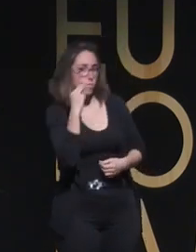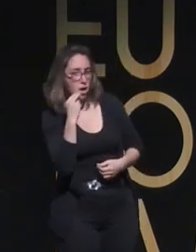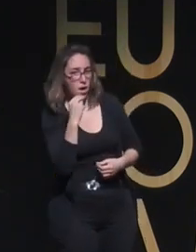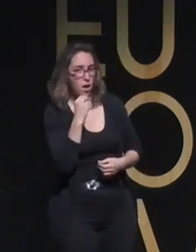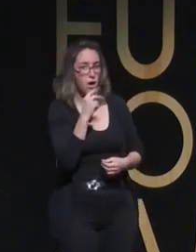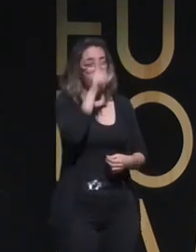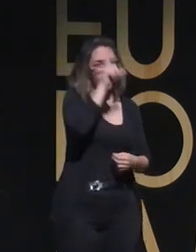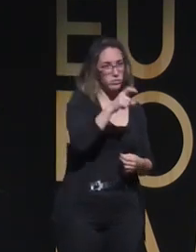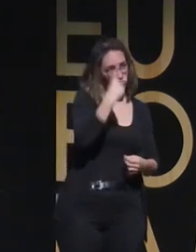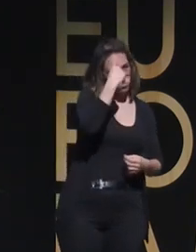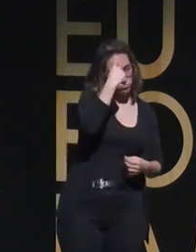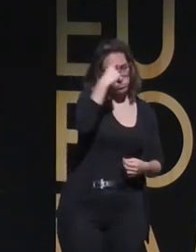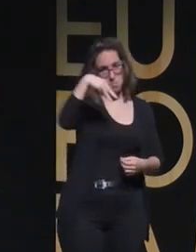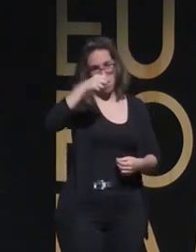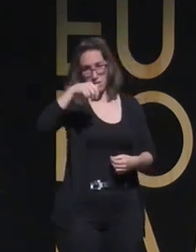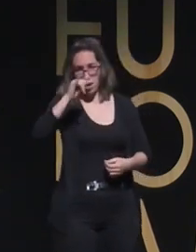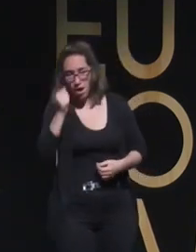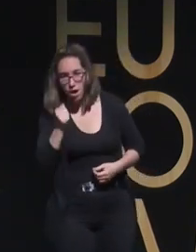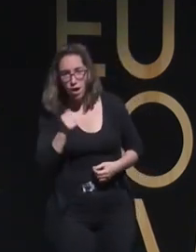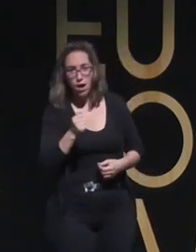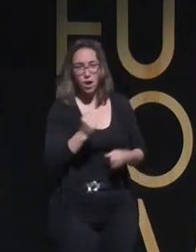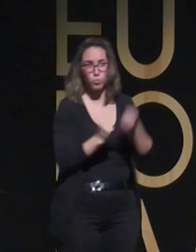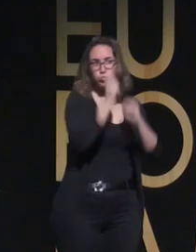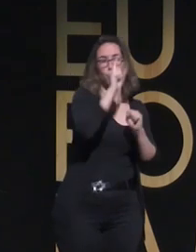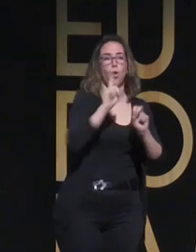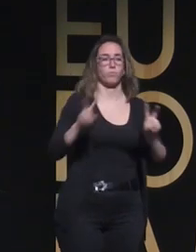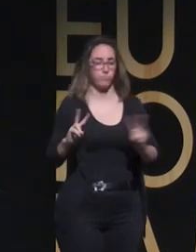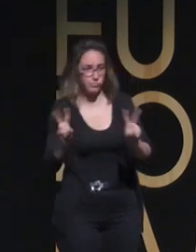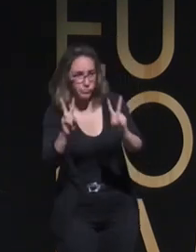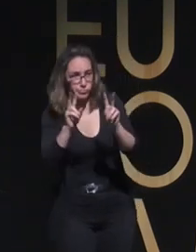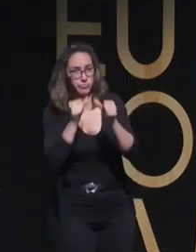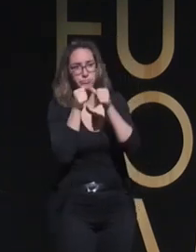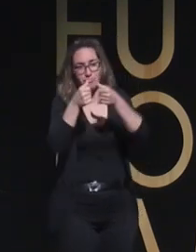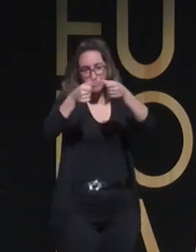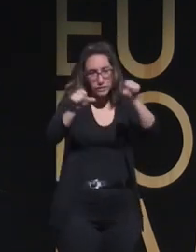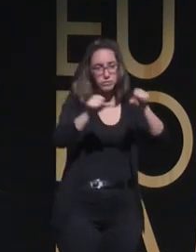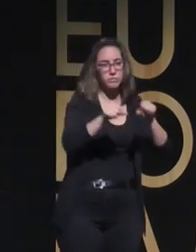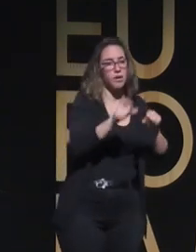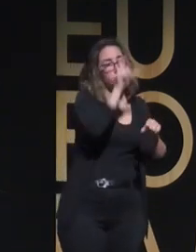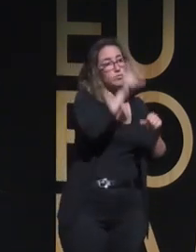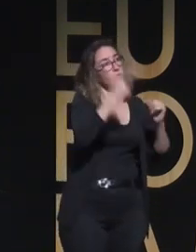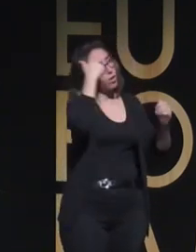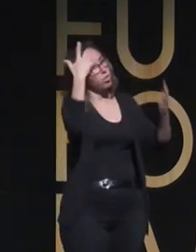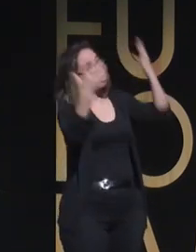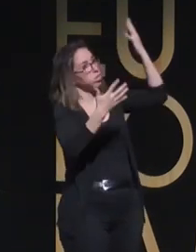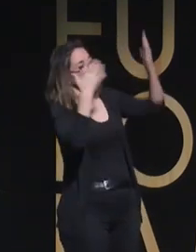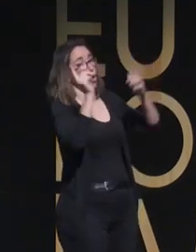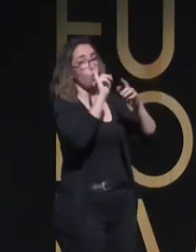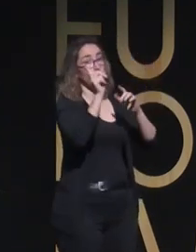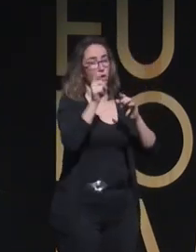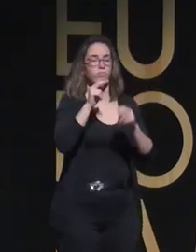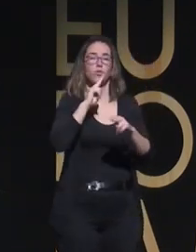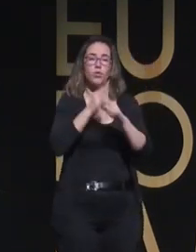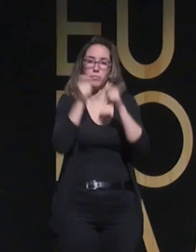gente tiene manía. Un niño ya no es impulsivo, es hiperactivo. Un niño no es disperso y tiene multiatención, es déficit